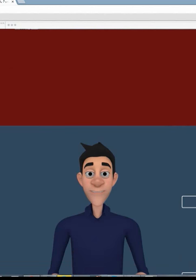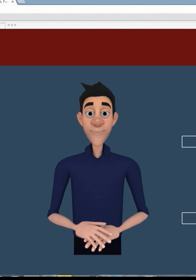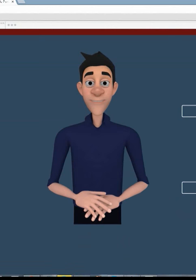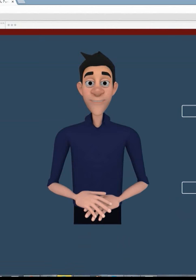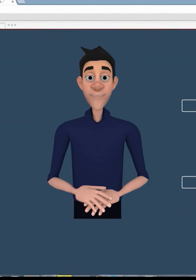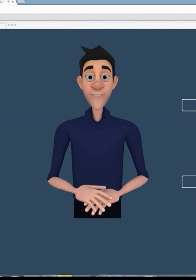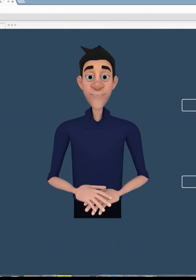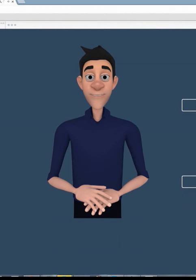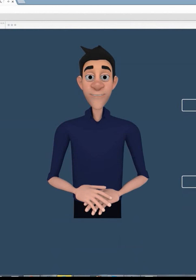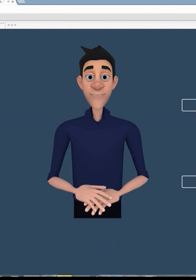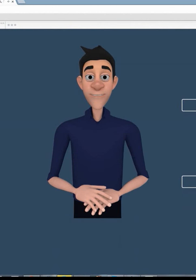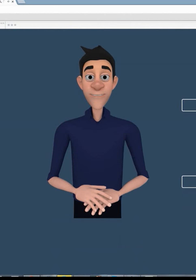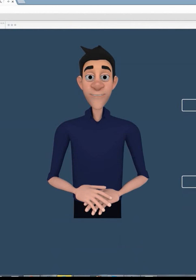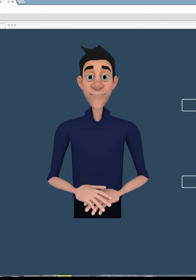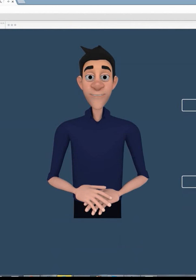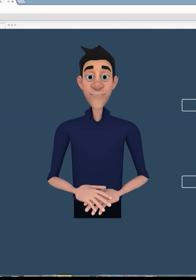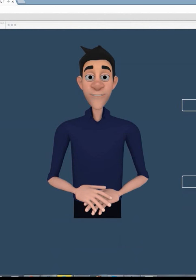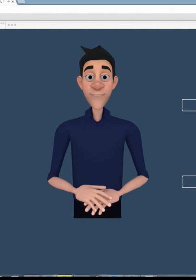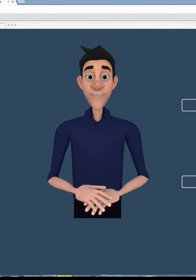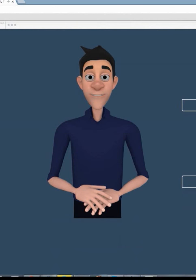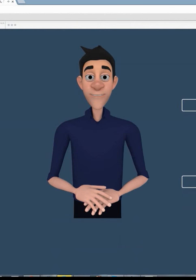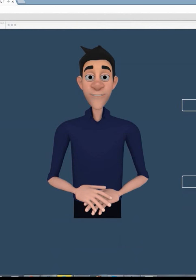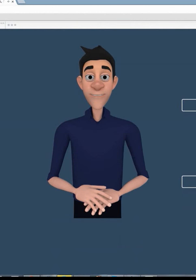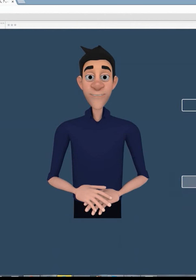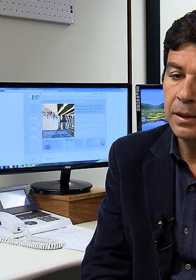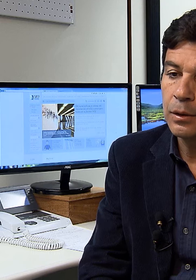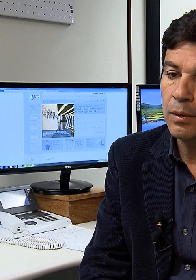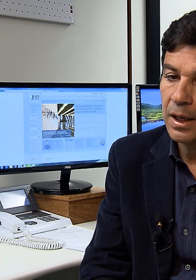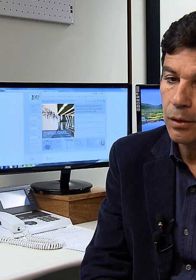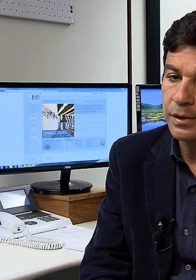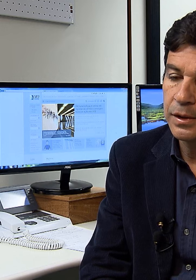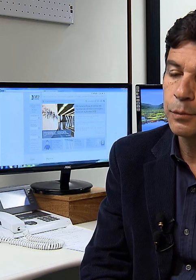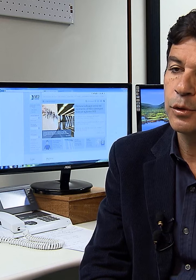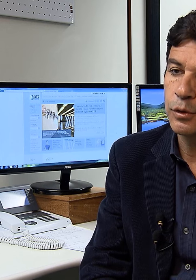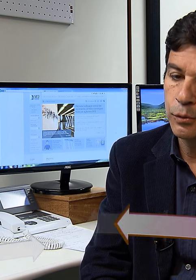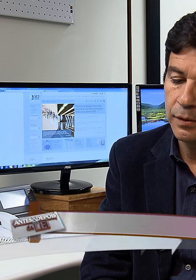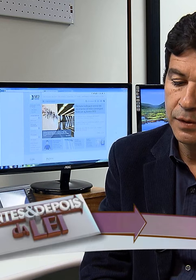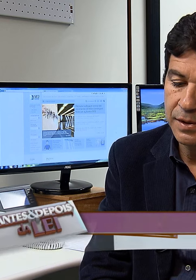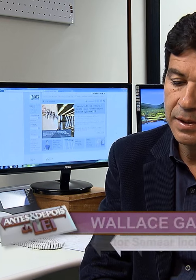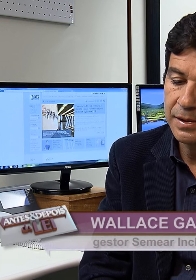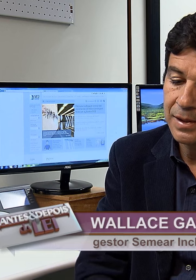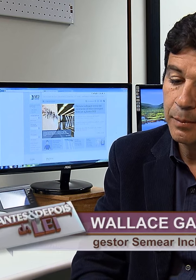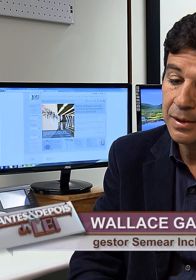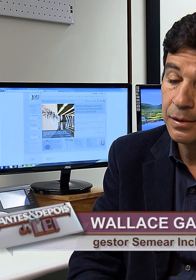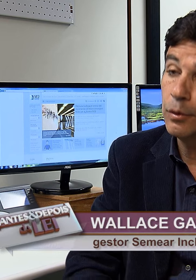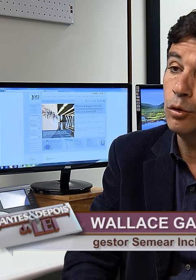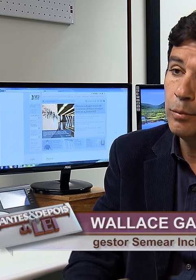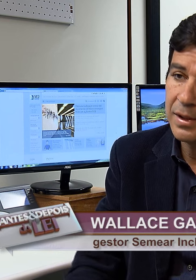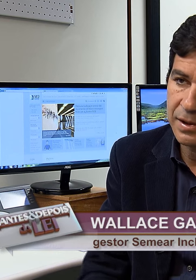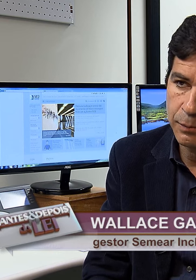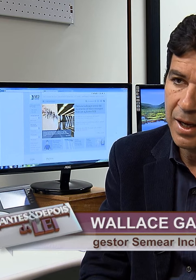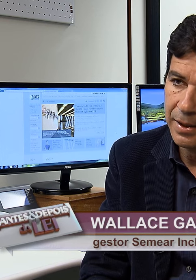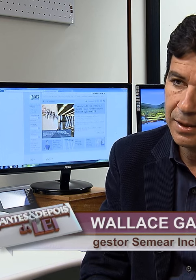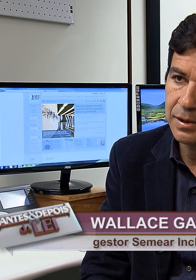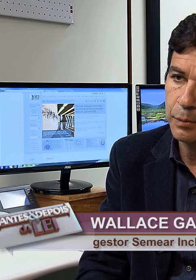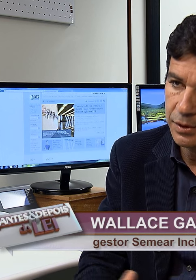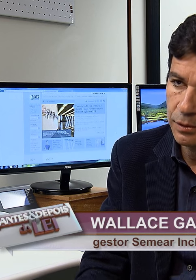no símbolo Acessível em Libras. Quem lida com a causa das pessoas com deficiência sabe que são inúmeras as barreiras que precisam